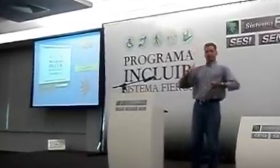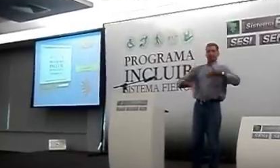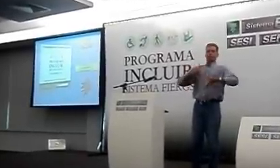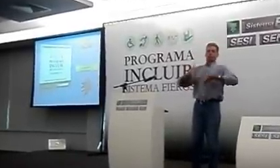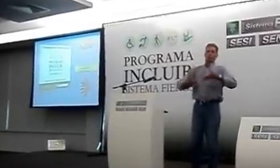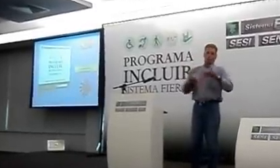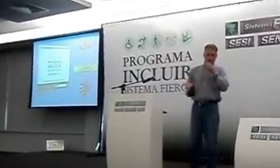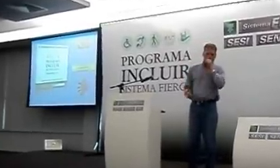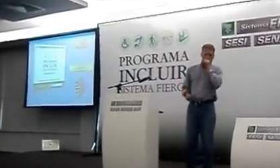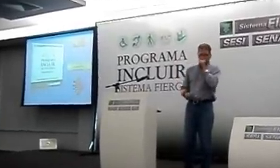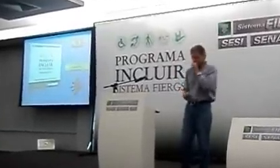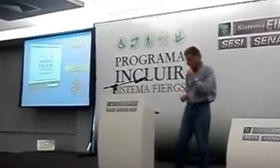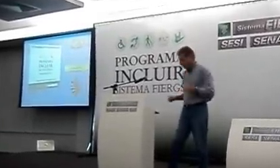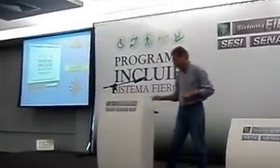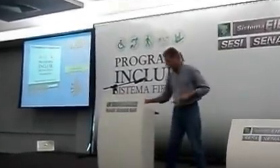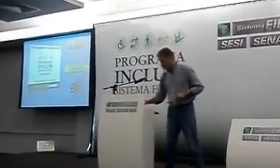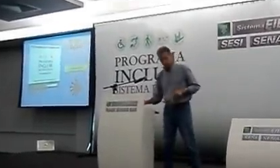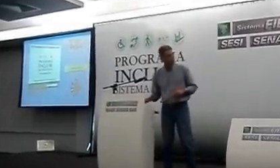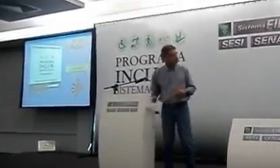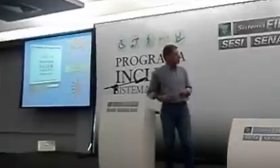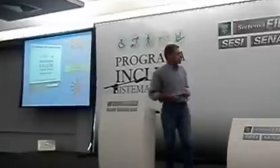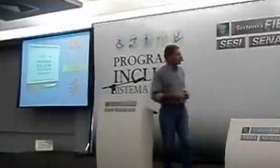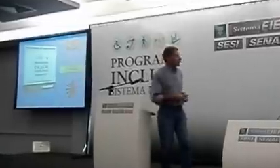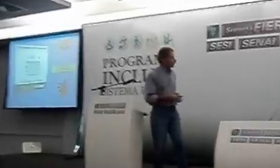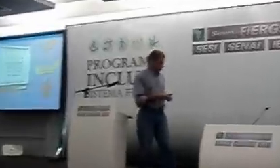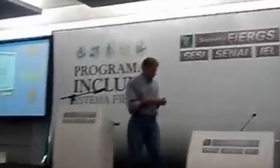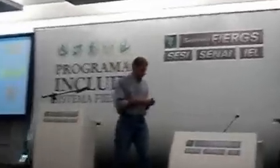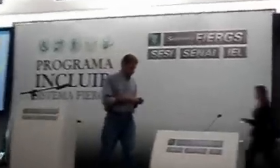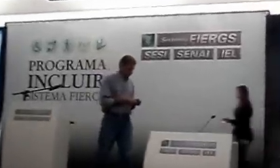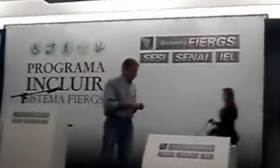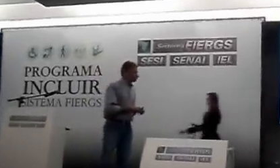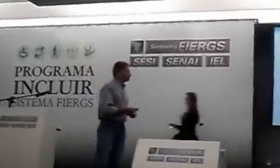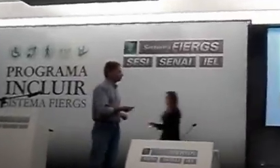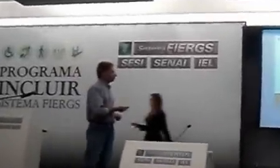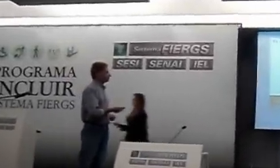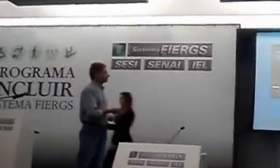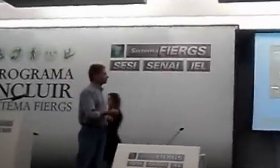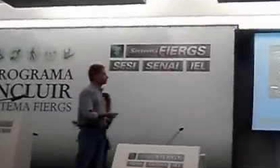os surdos têm essa cultura da língua de sinais